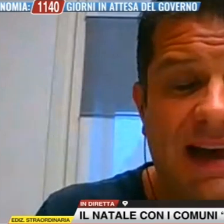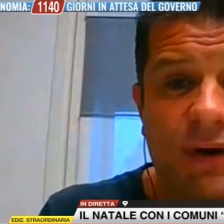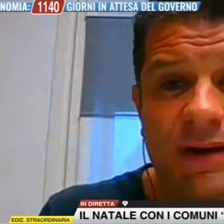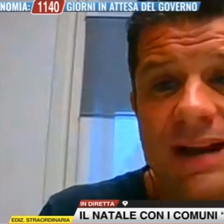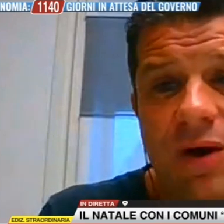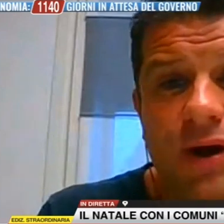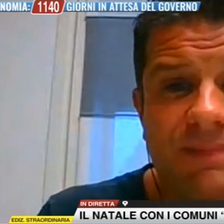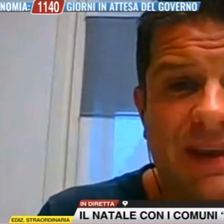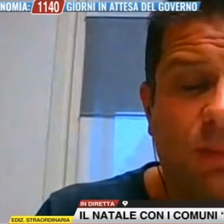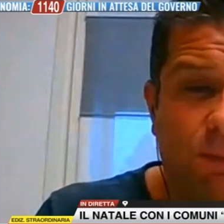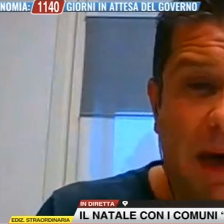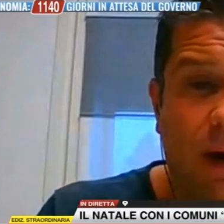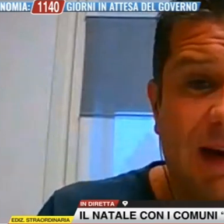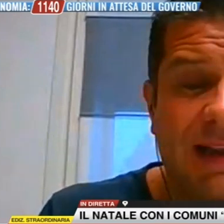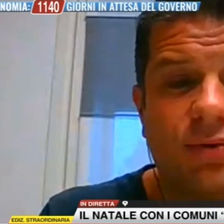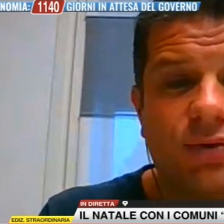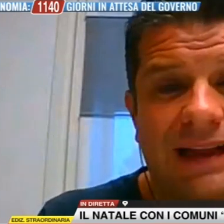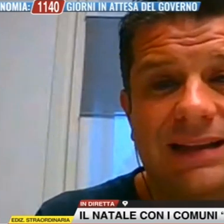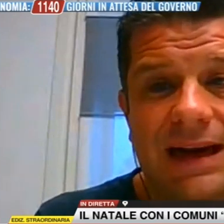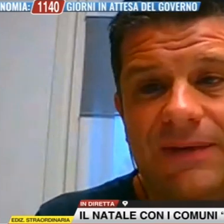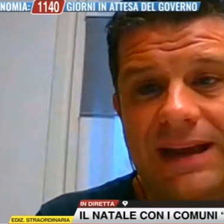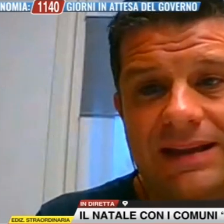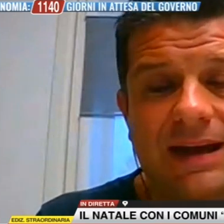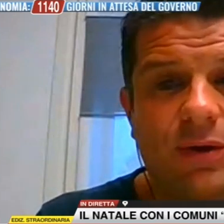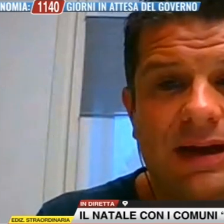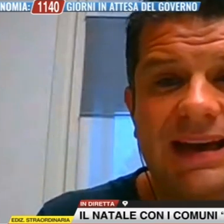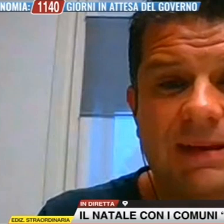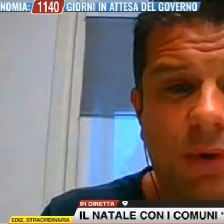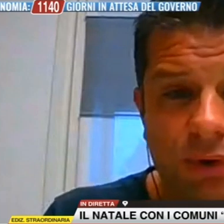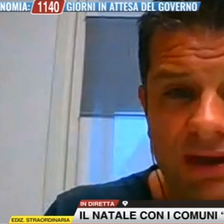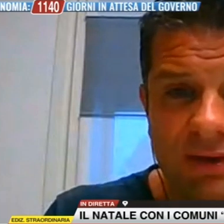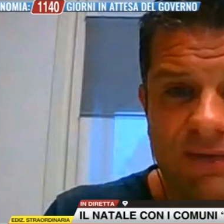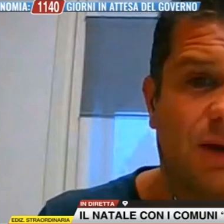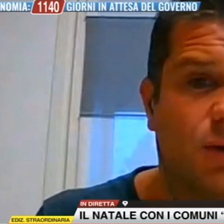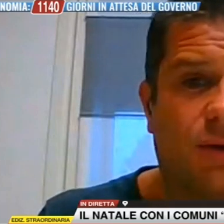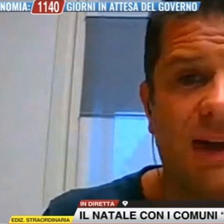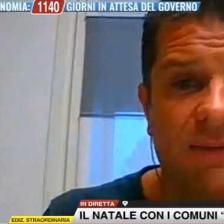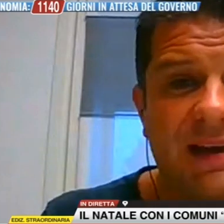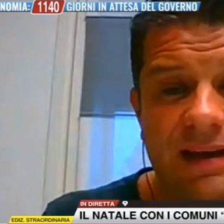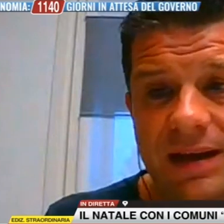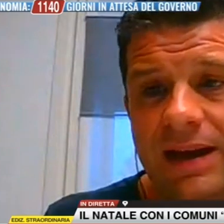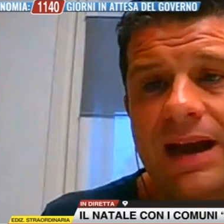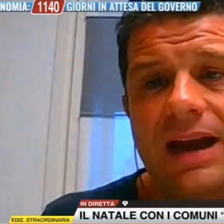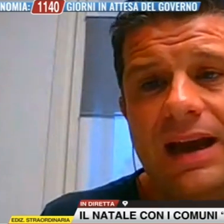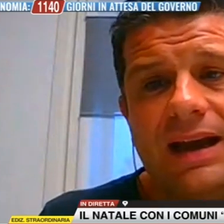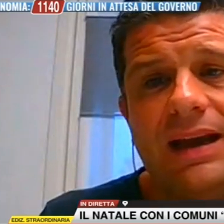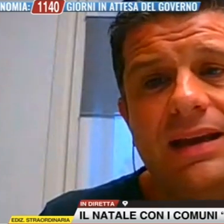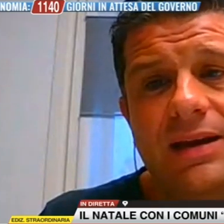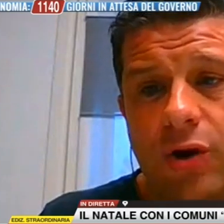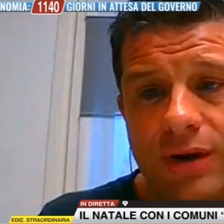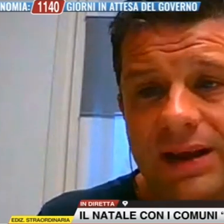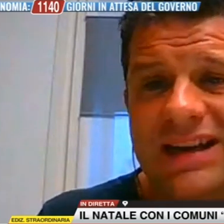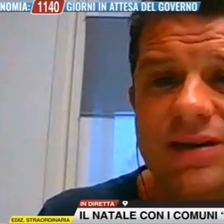delle regole. Ora io parlo anche dei contatti tra affetti. Allora, che i nipoti non vadano a trovare i figli,